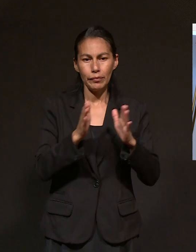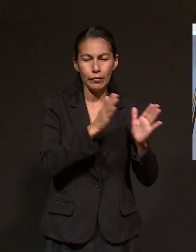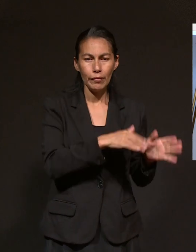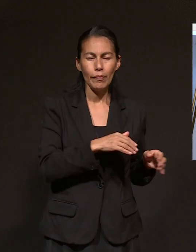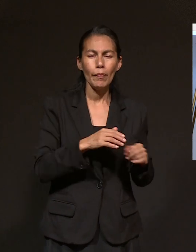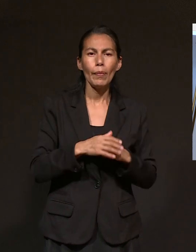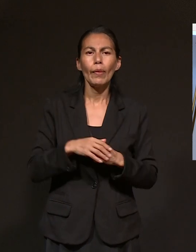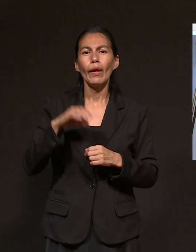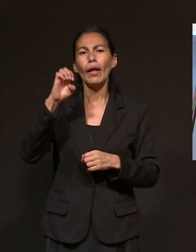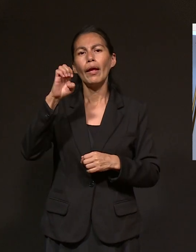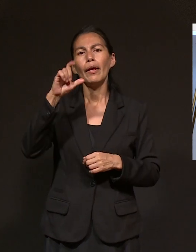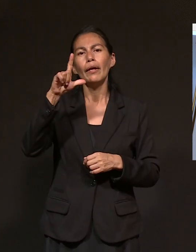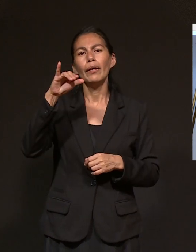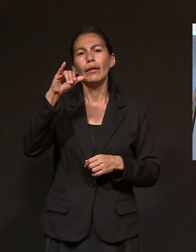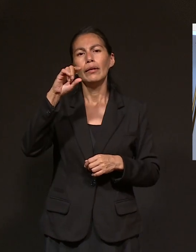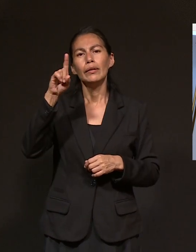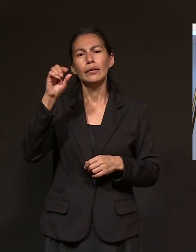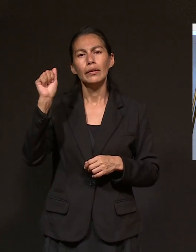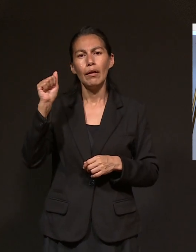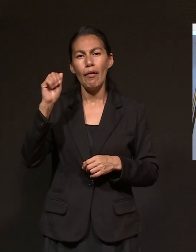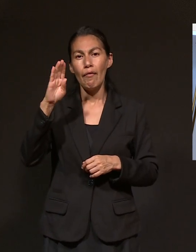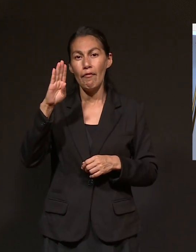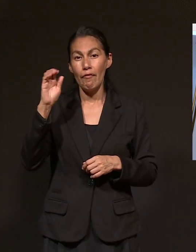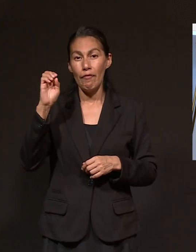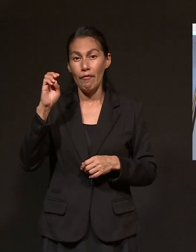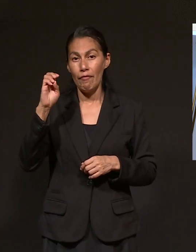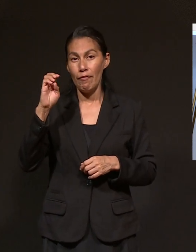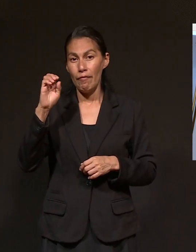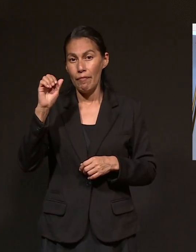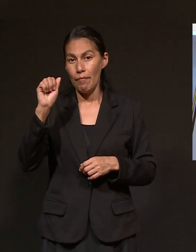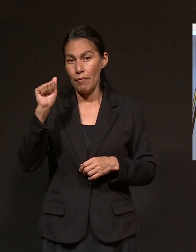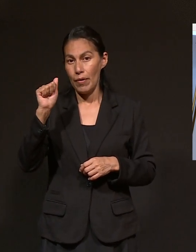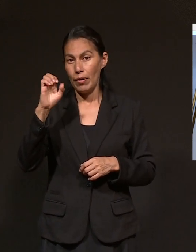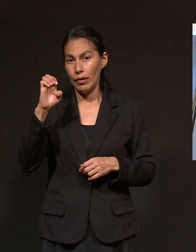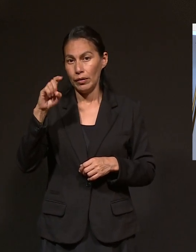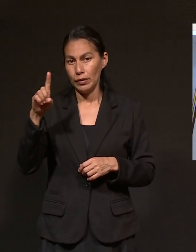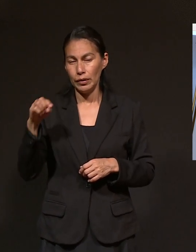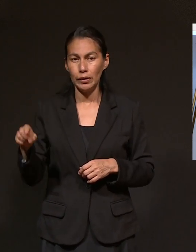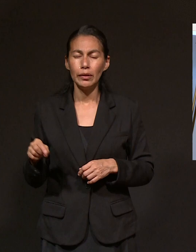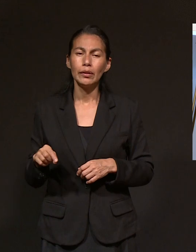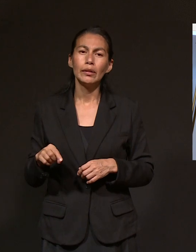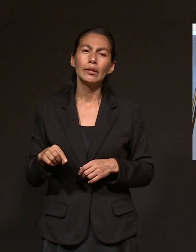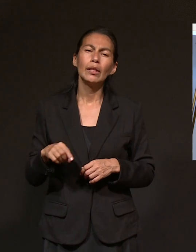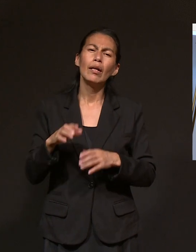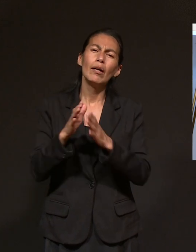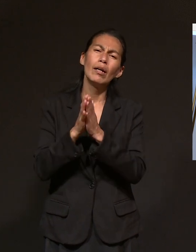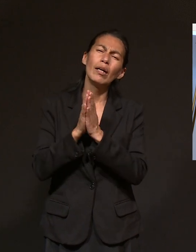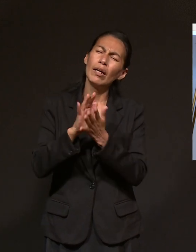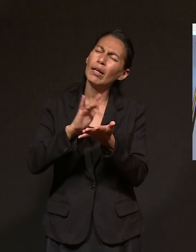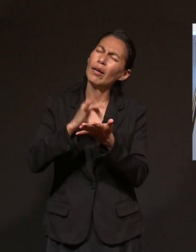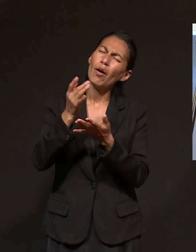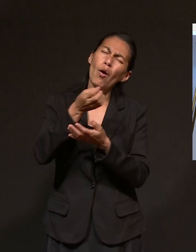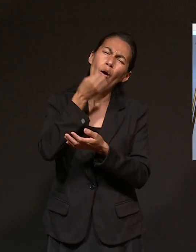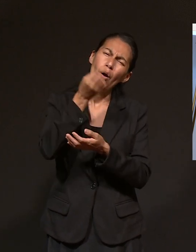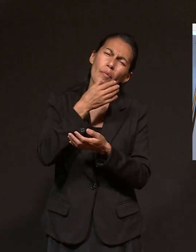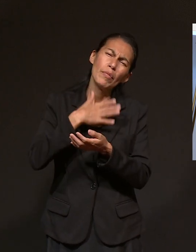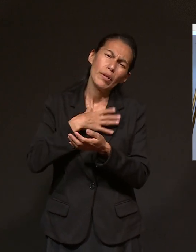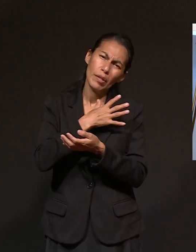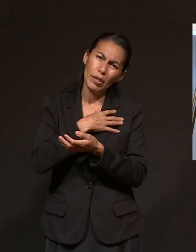Y de Elisa Báez Oración por mi hijo Que está colportando en Guadalajara